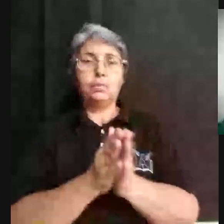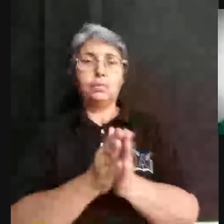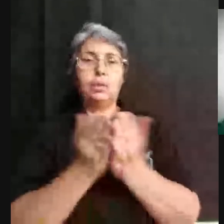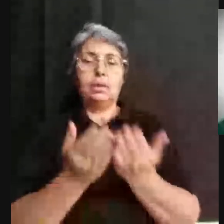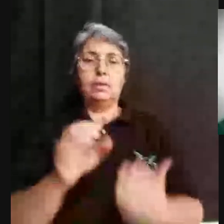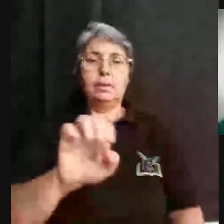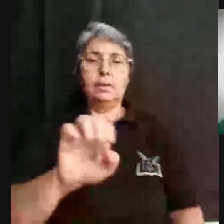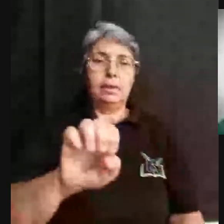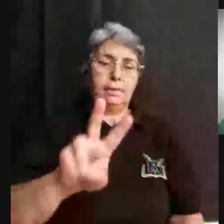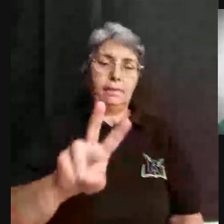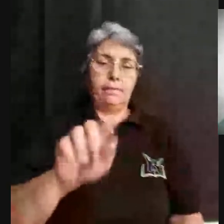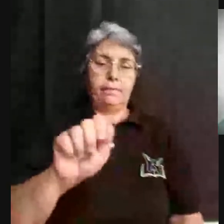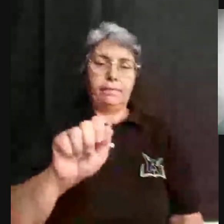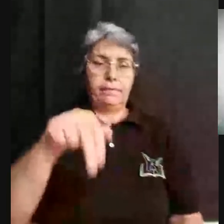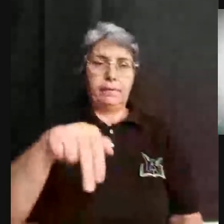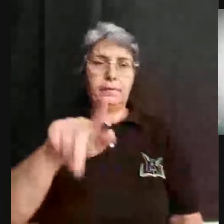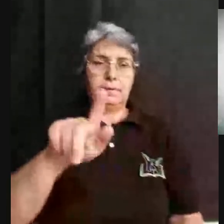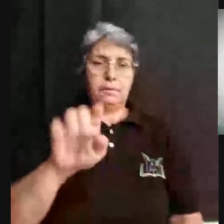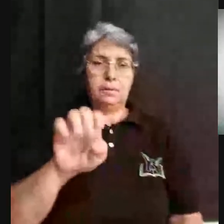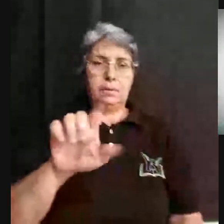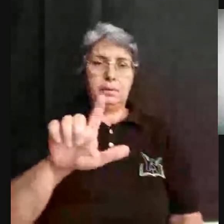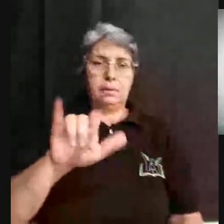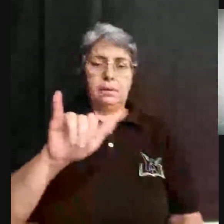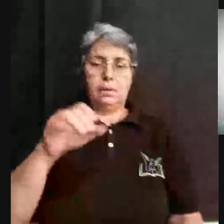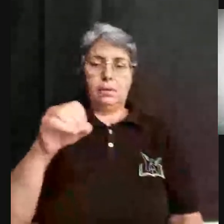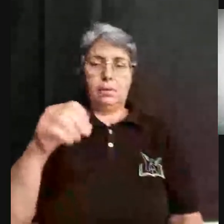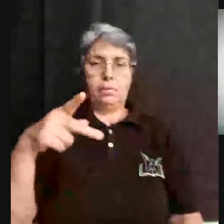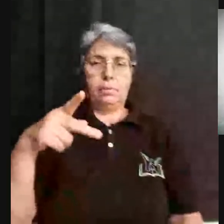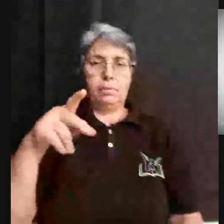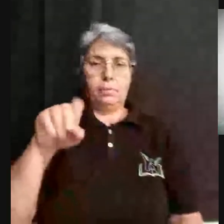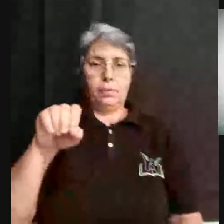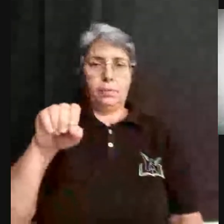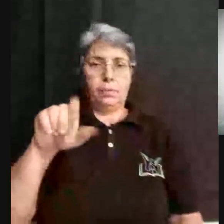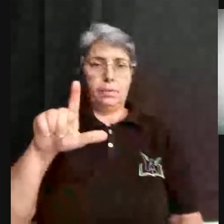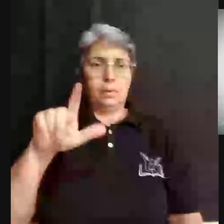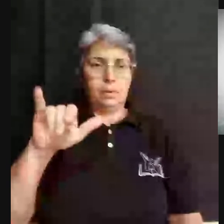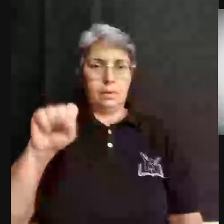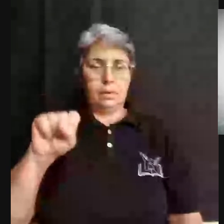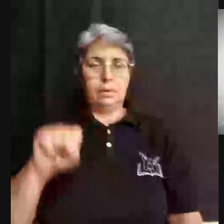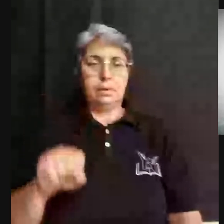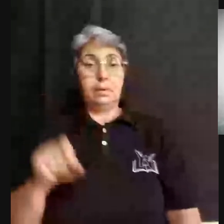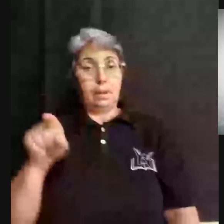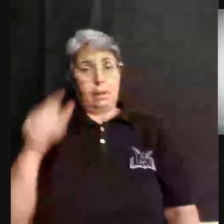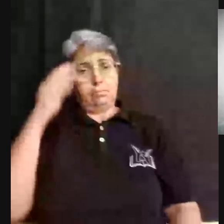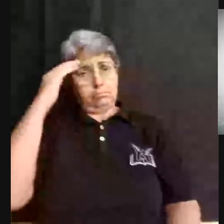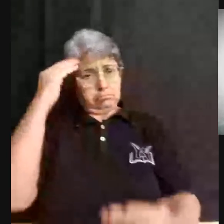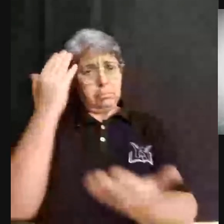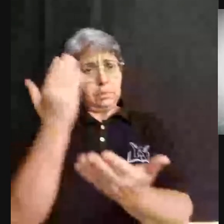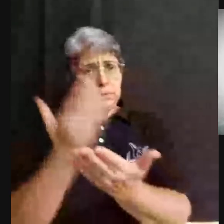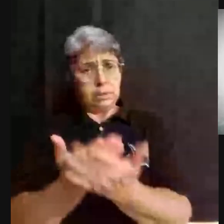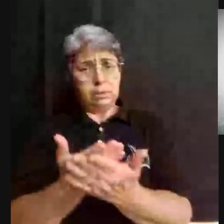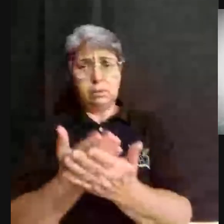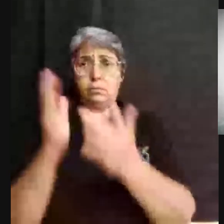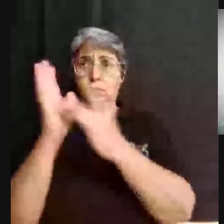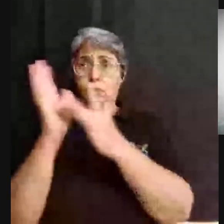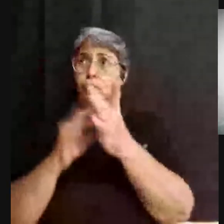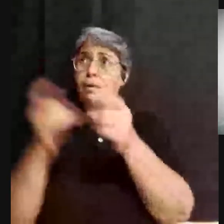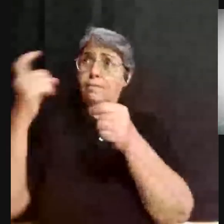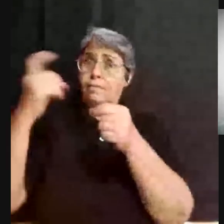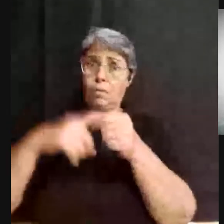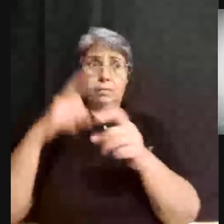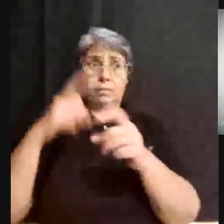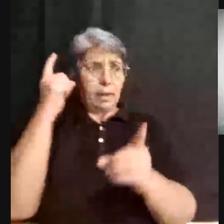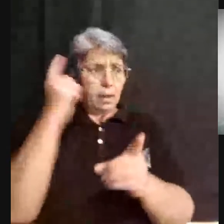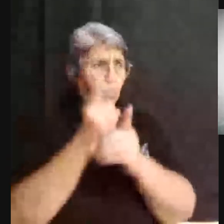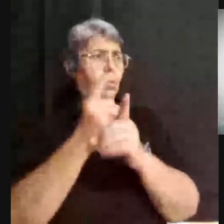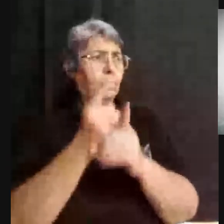por Metas Móveis. A base de sua fé é: Jesus voltará tão logo encontre um povo realmente disposto